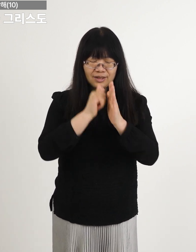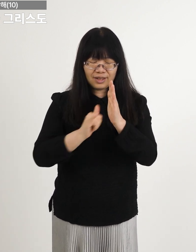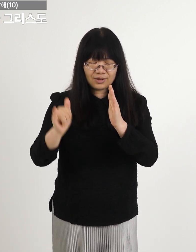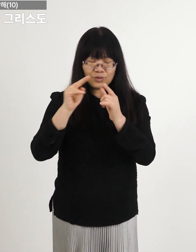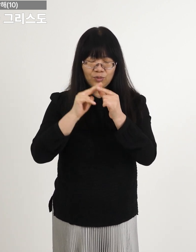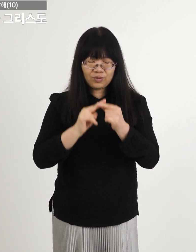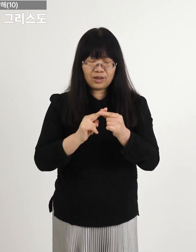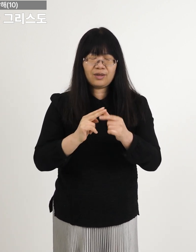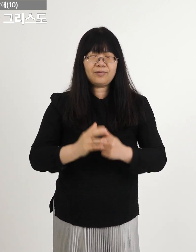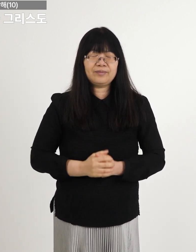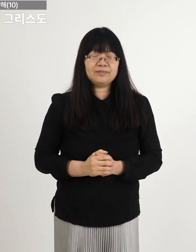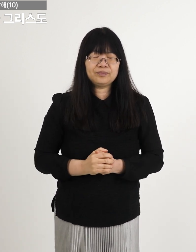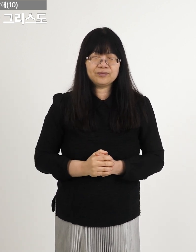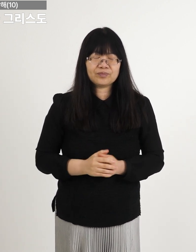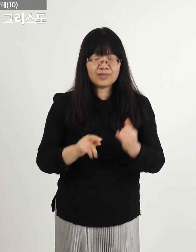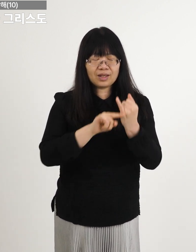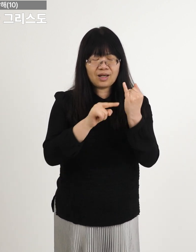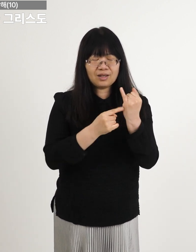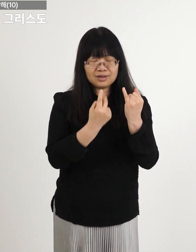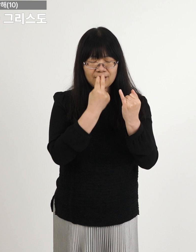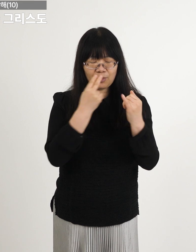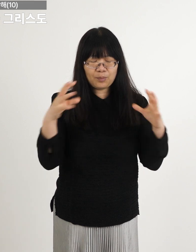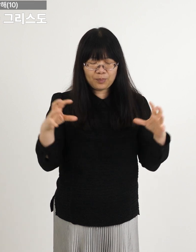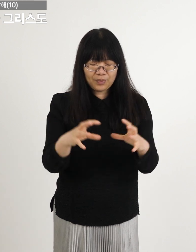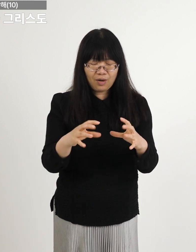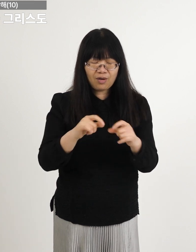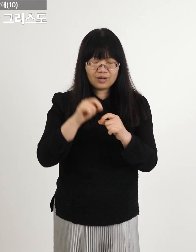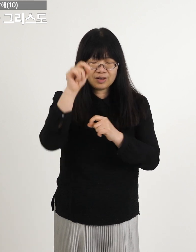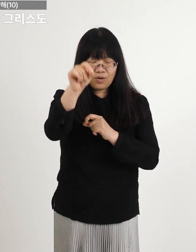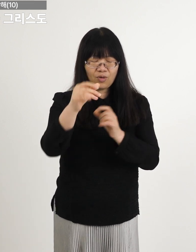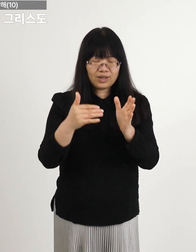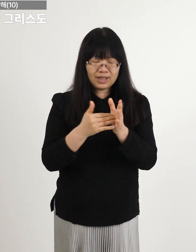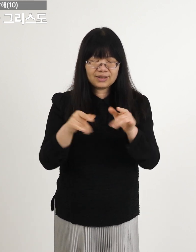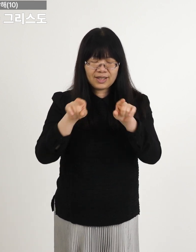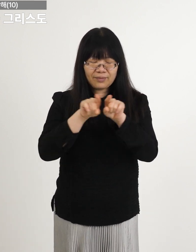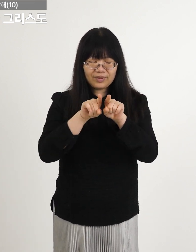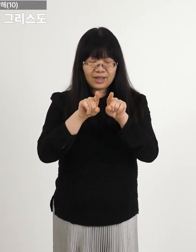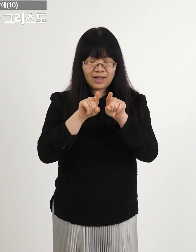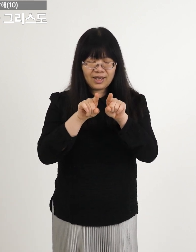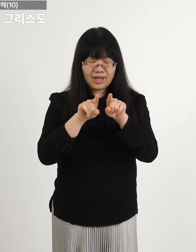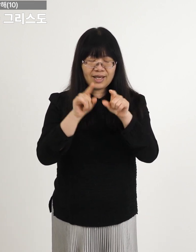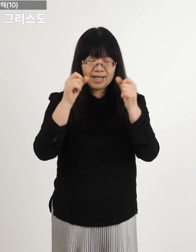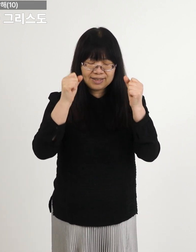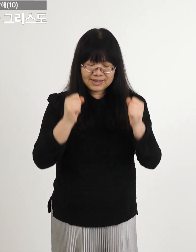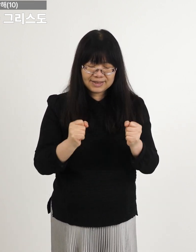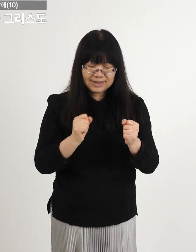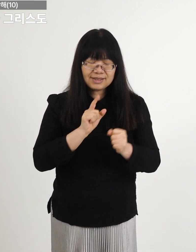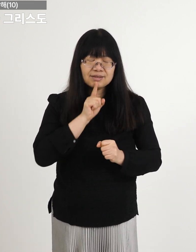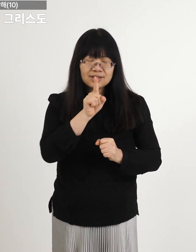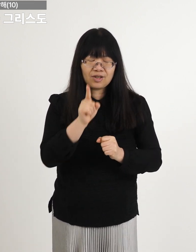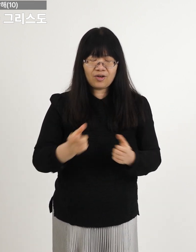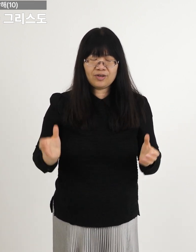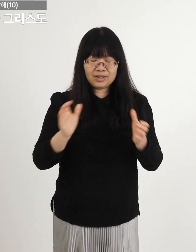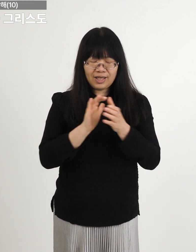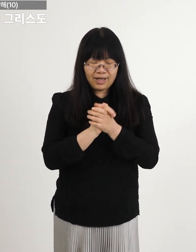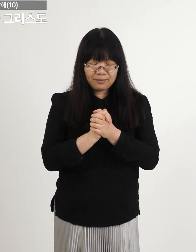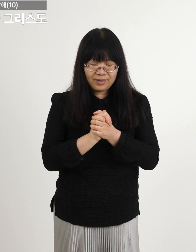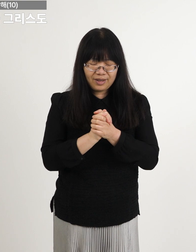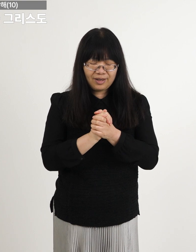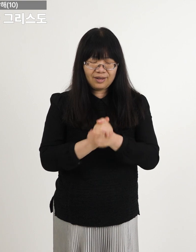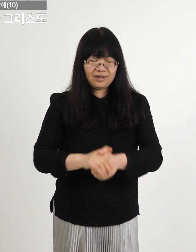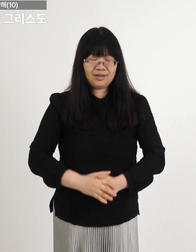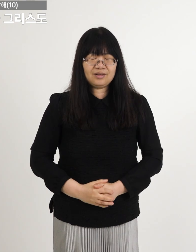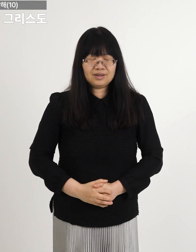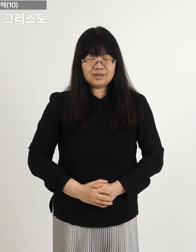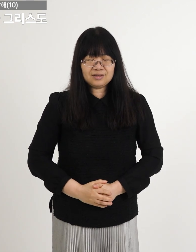가족들, 복중의 생명까지 영원토록 함께 있을지어다. 아멘.